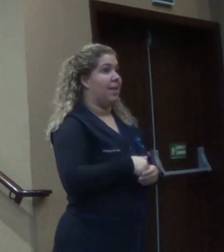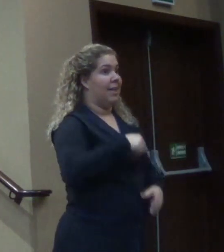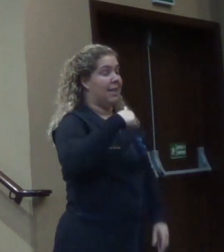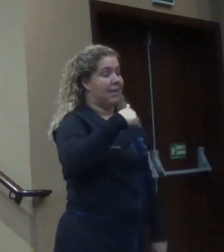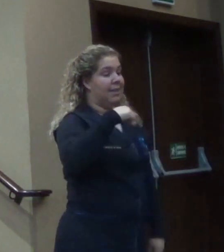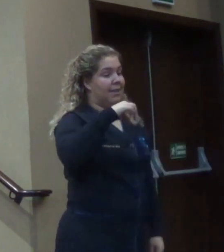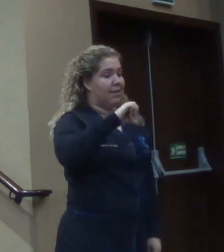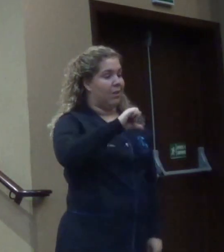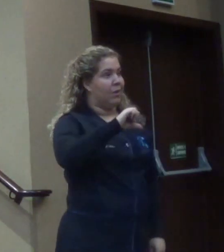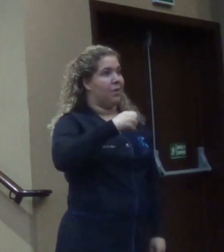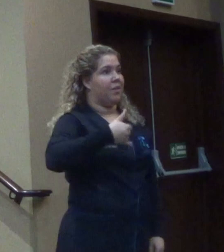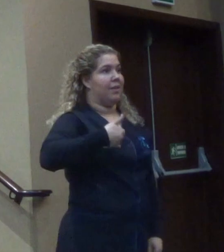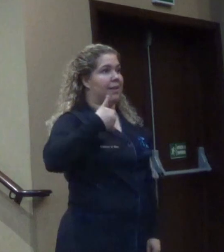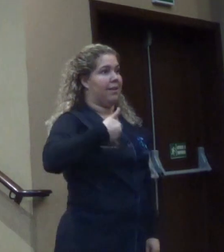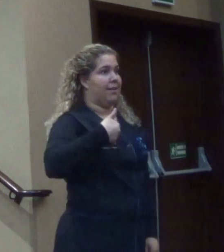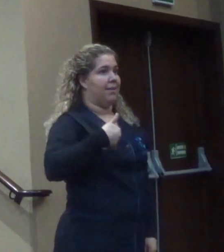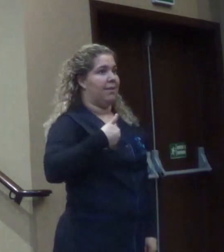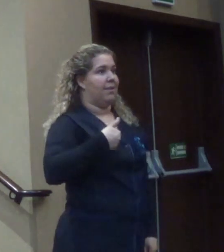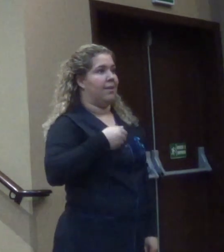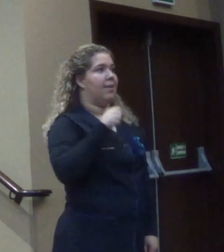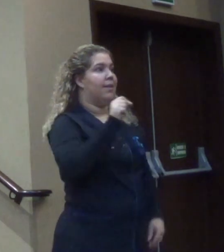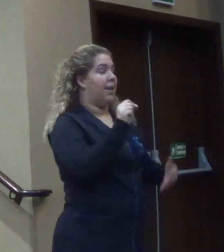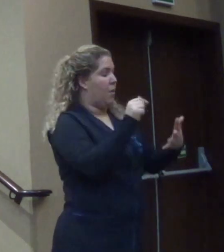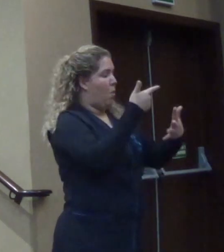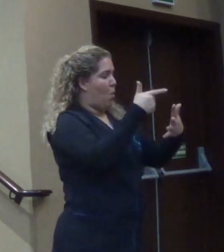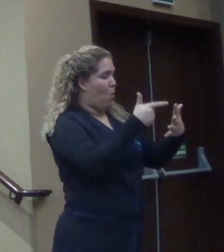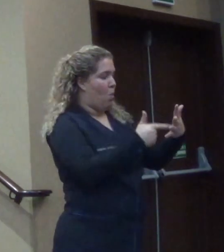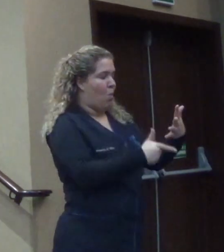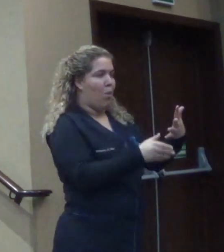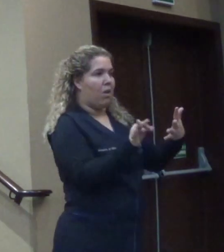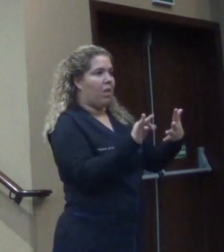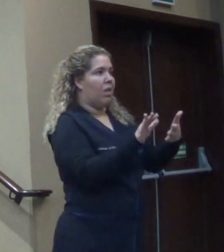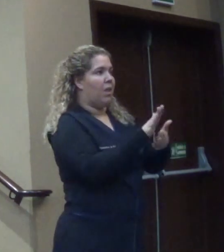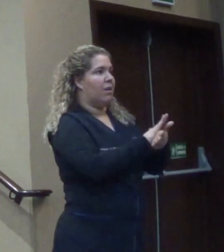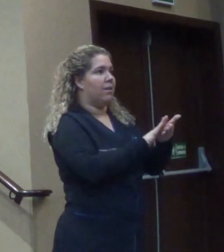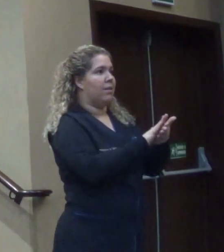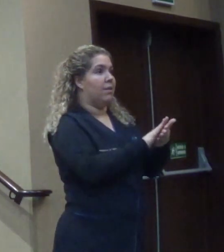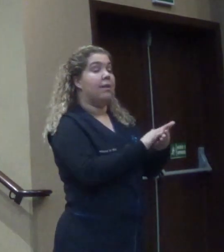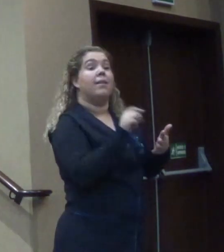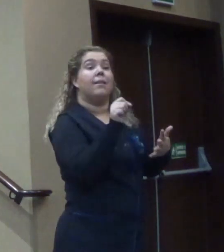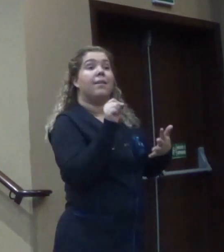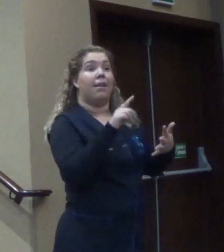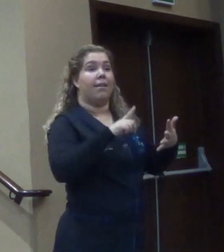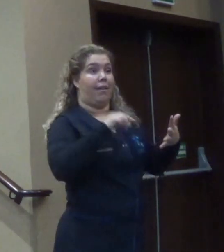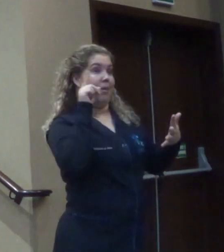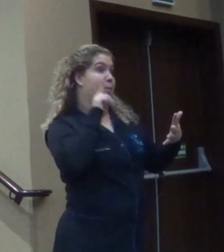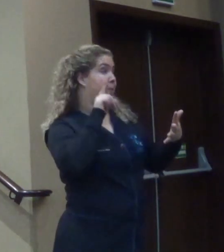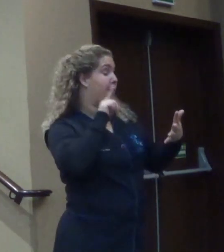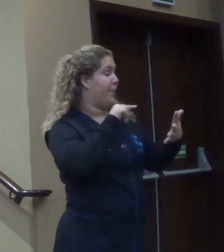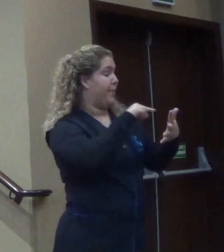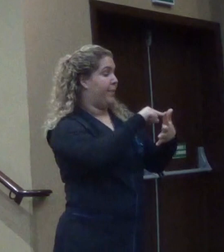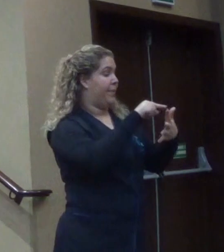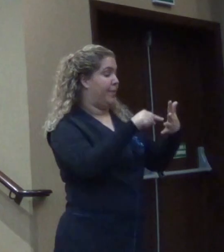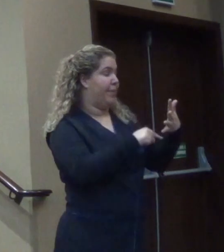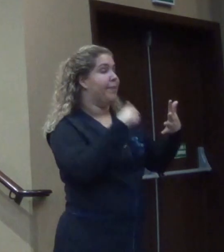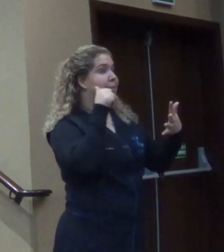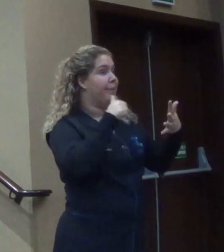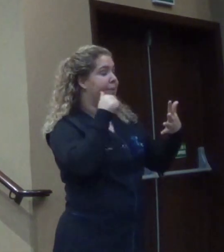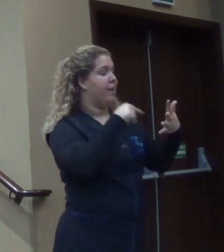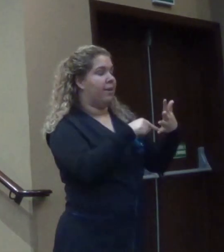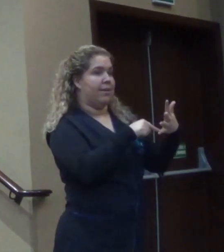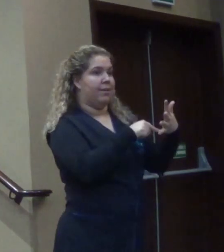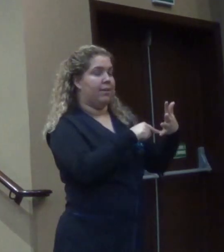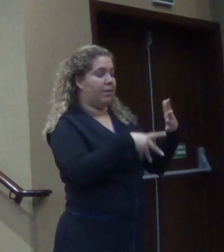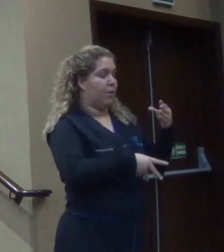79 anos. As que não têm nenhum desses itens. Mas as que têm, Os 5 itens têm uma expectativa de vida